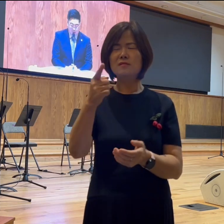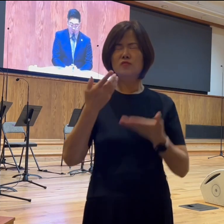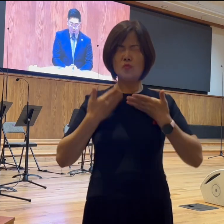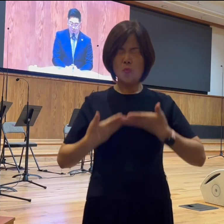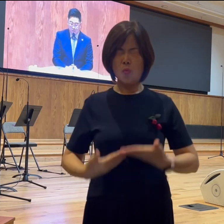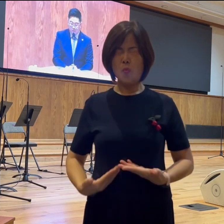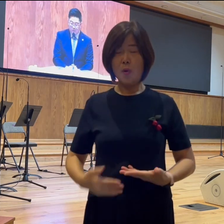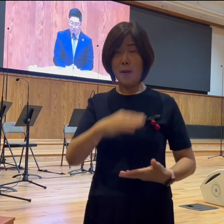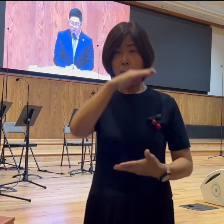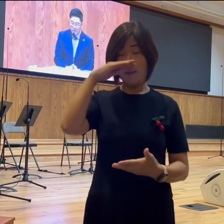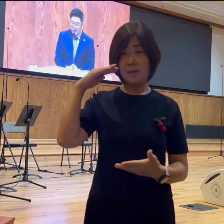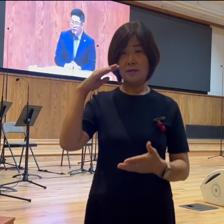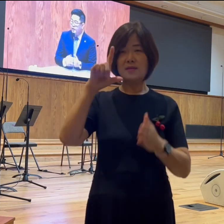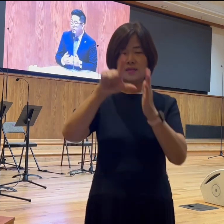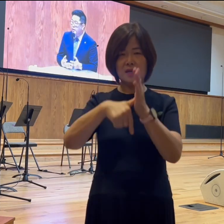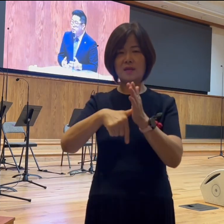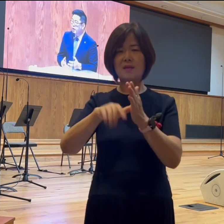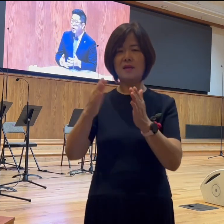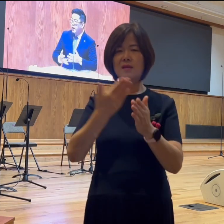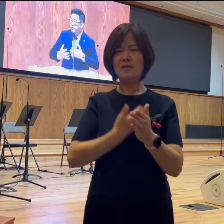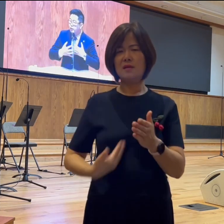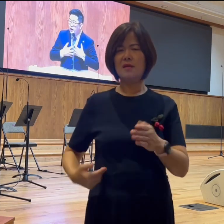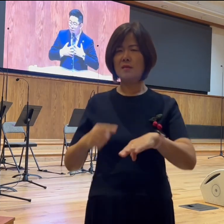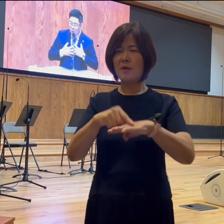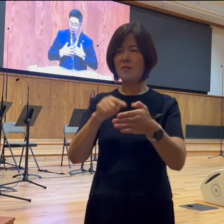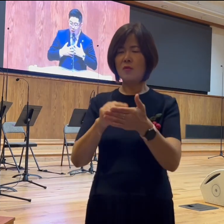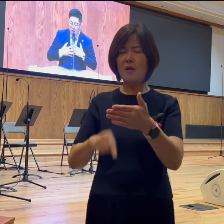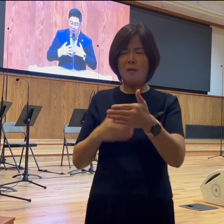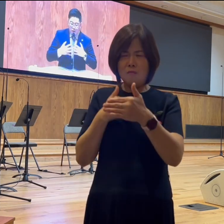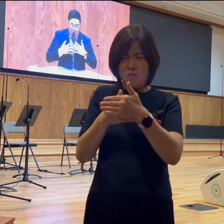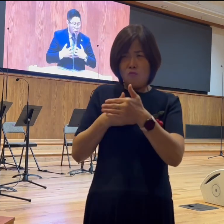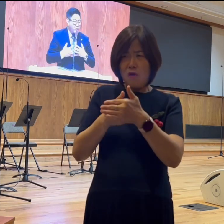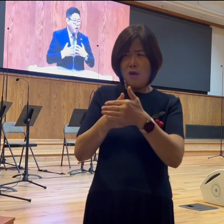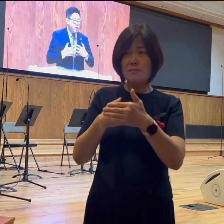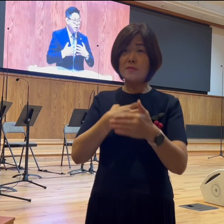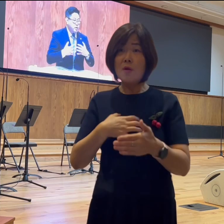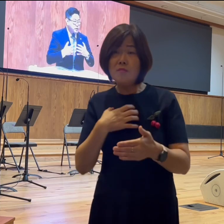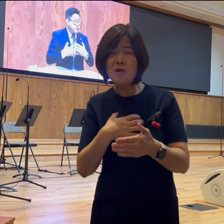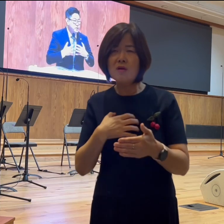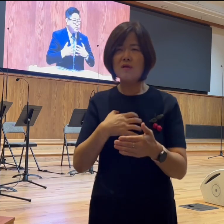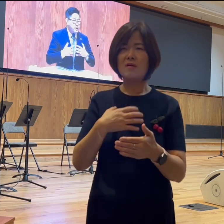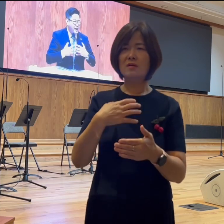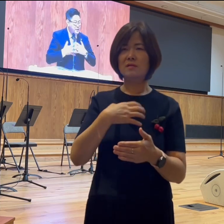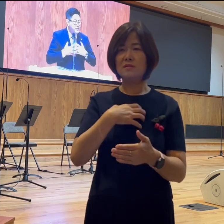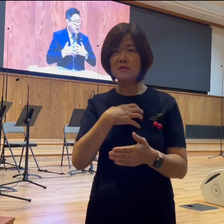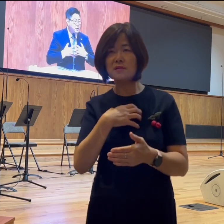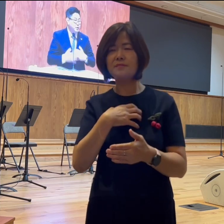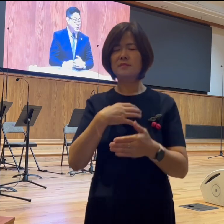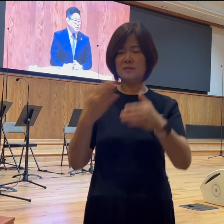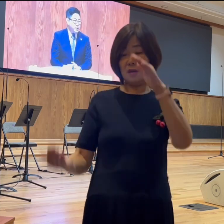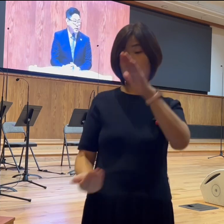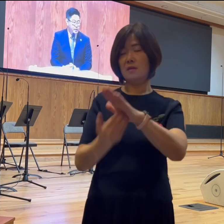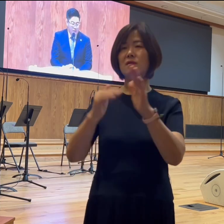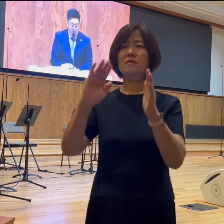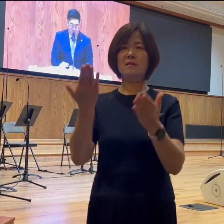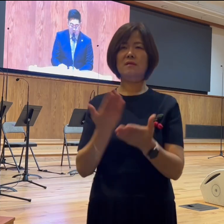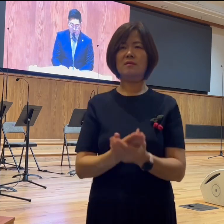흐르면서 제자들 마음속에 불안함과 염려와 근심이 가득 차고 있었습니다.